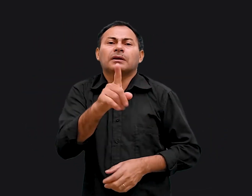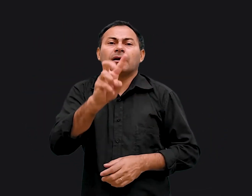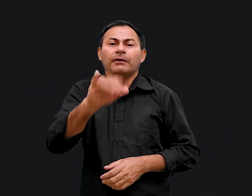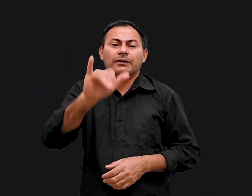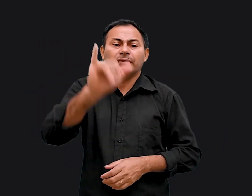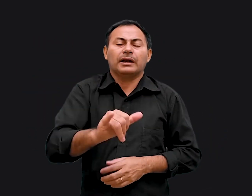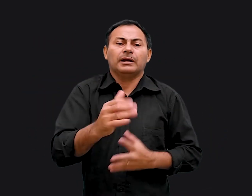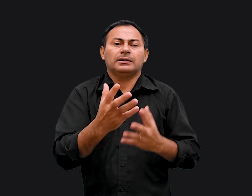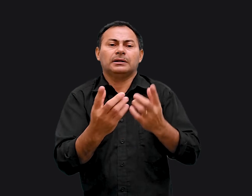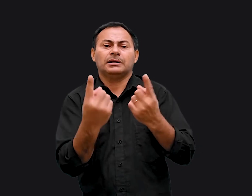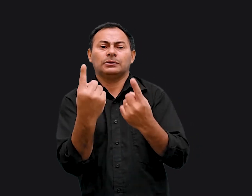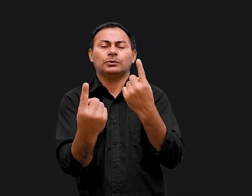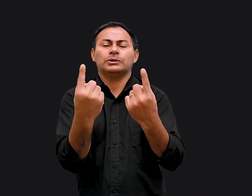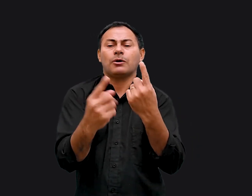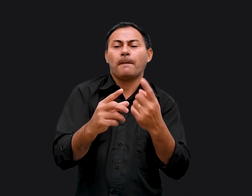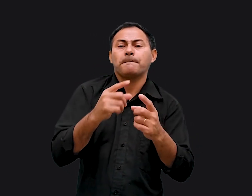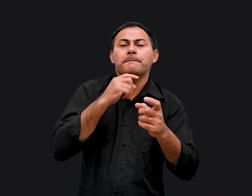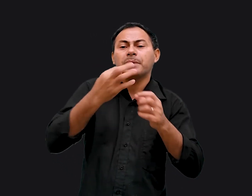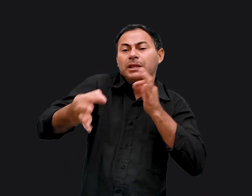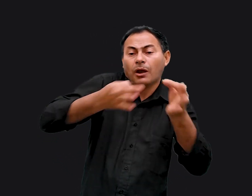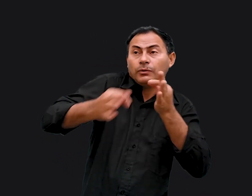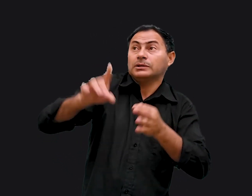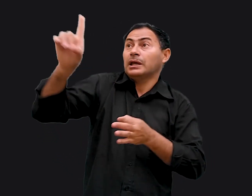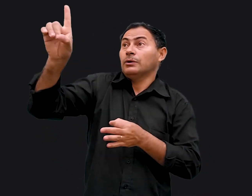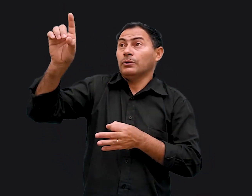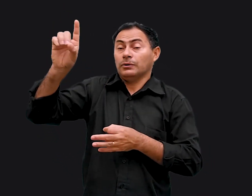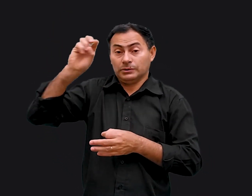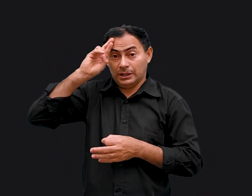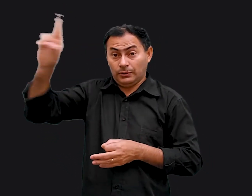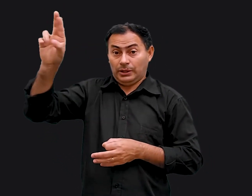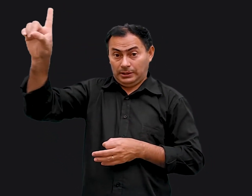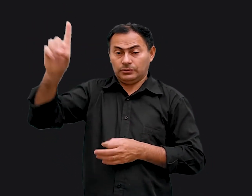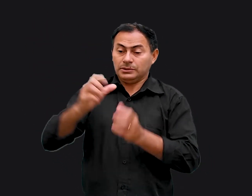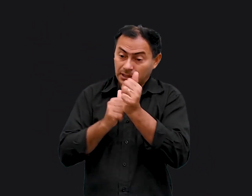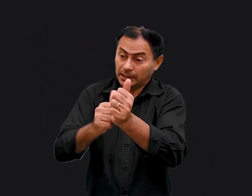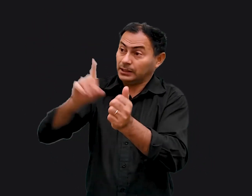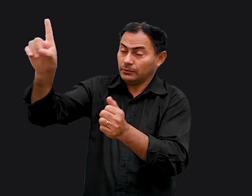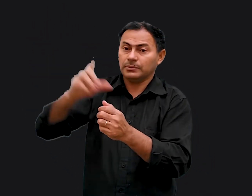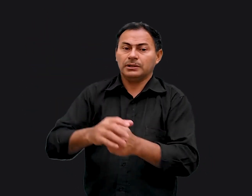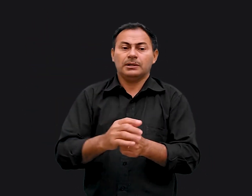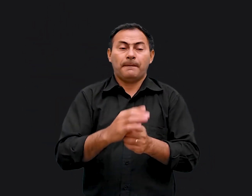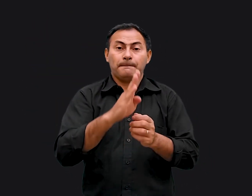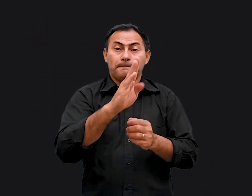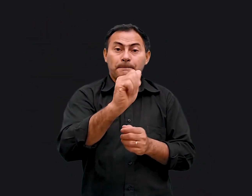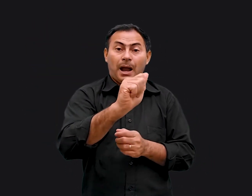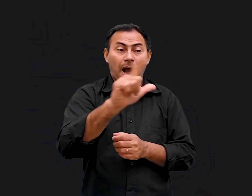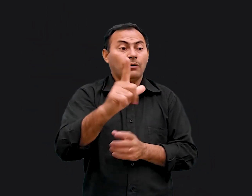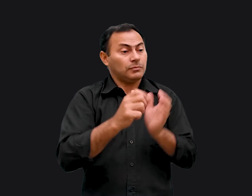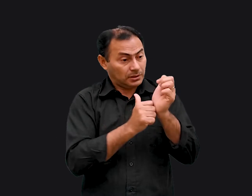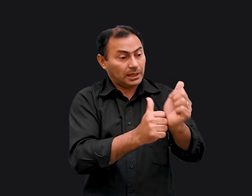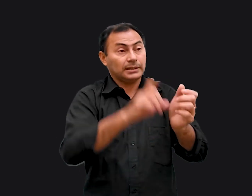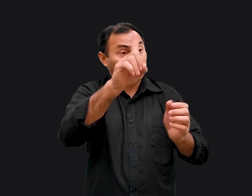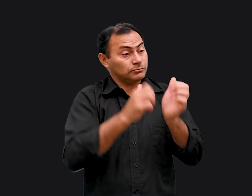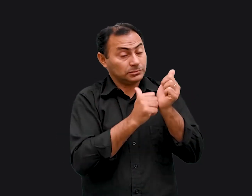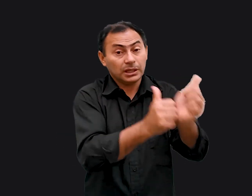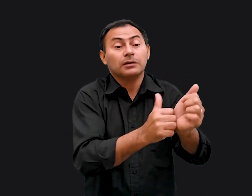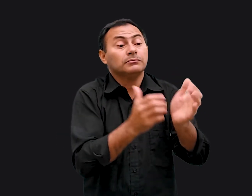vocês vão ficar entre duas opiniões? Se o Senhor é Deus, então sigam a Deus. Se Baal é Deus, então sigam a Baal.